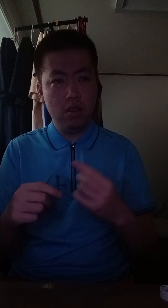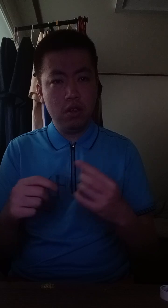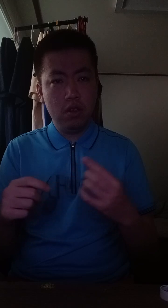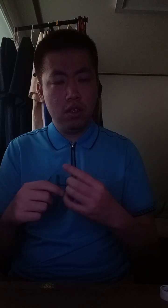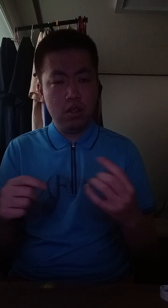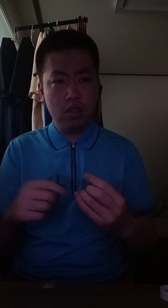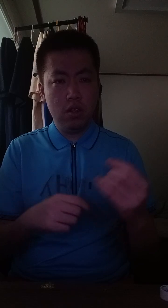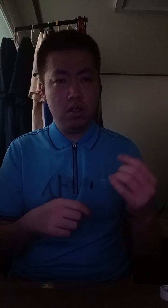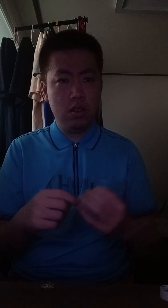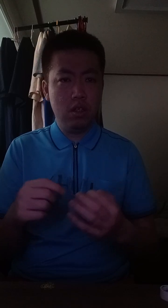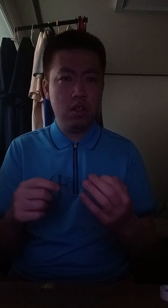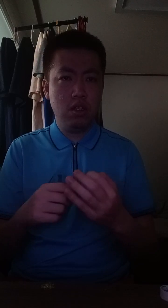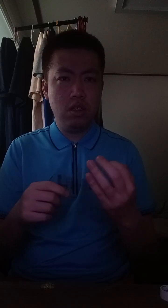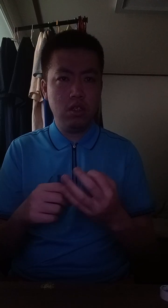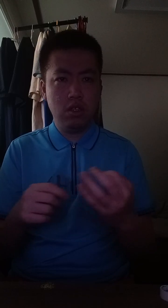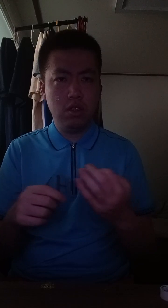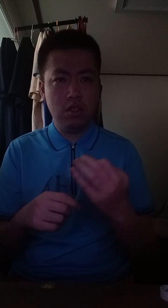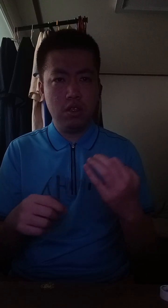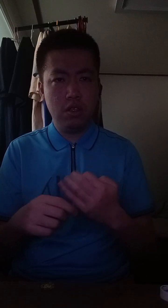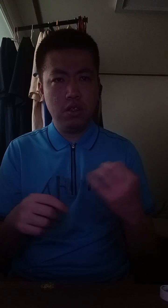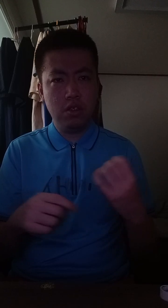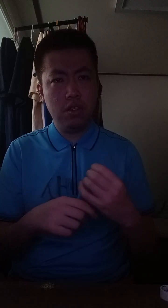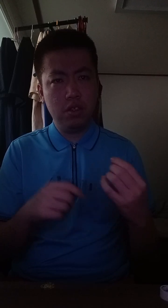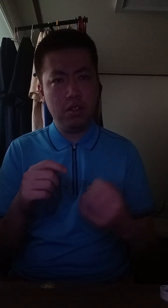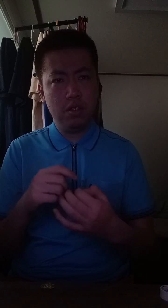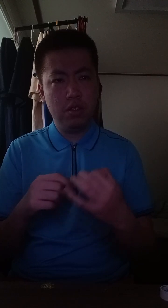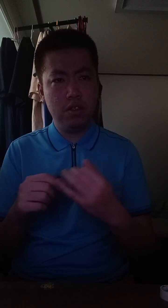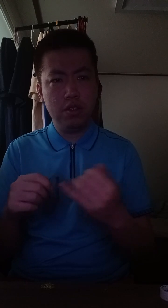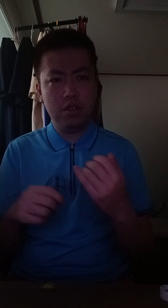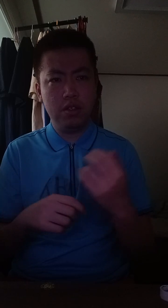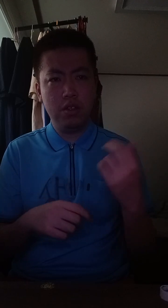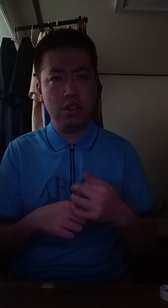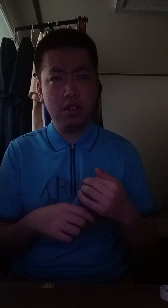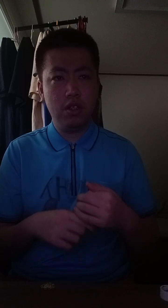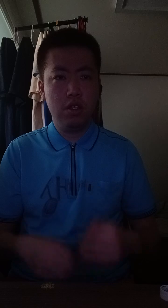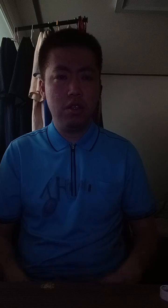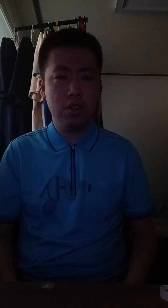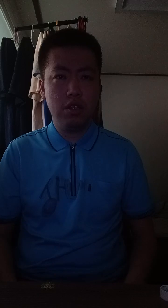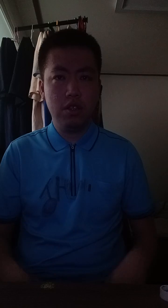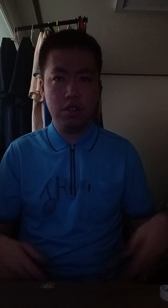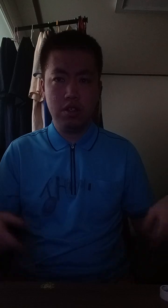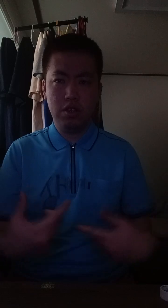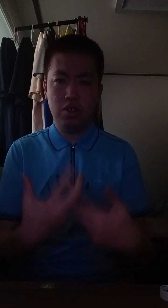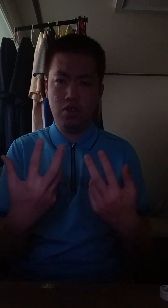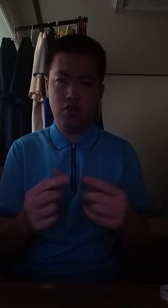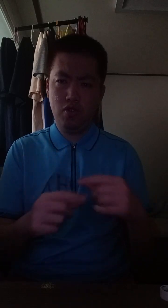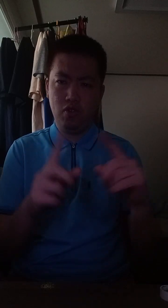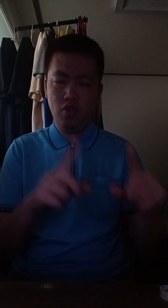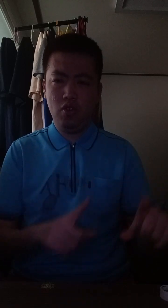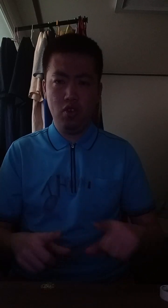냉장고고 냉동실고 전부 얼음 다 녹아서 지금 뭐 큰일 났네요, 그죠? 긴급 복구 작업 1시간여